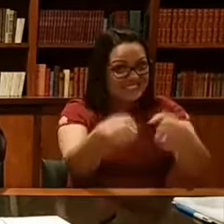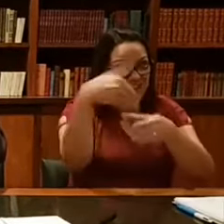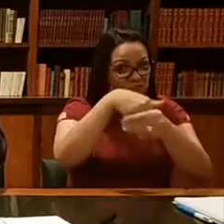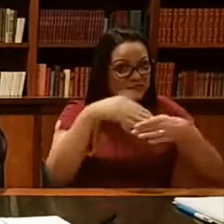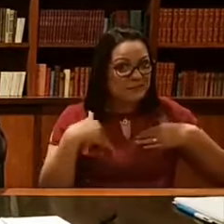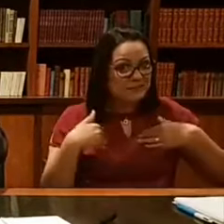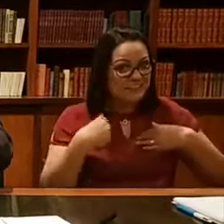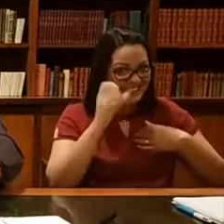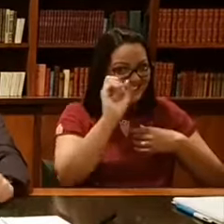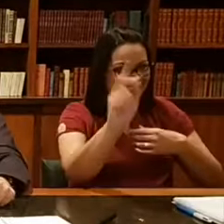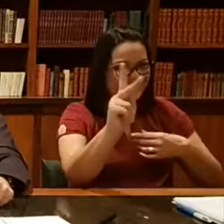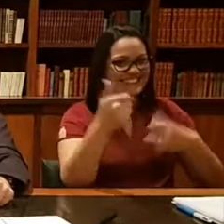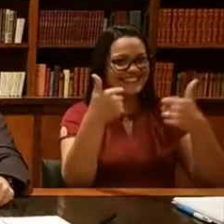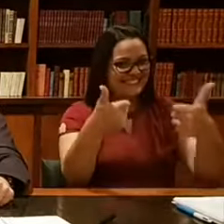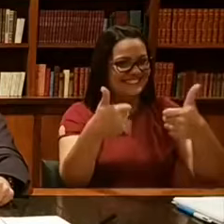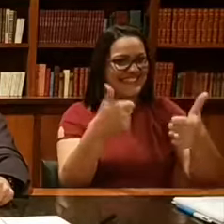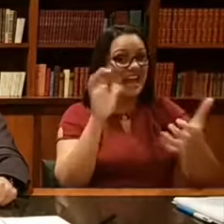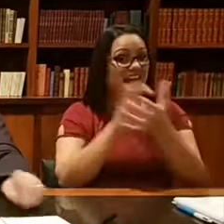para sempre.